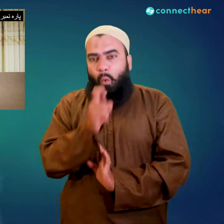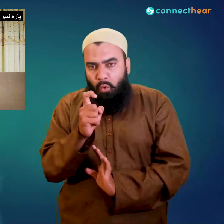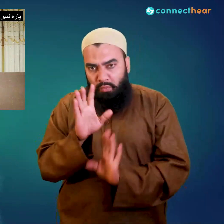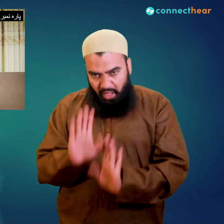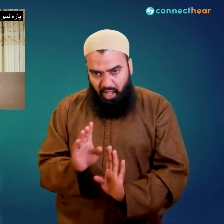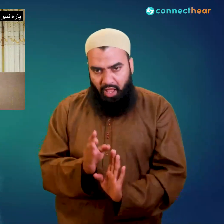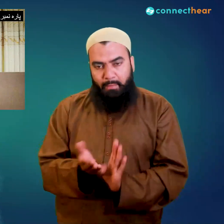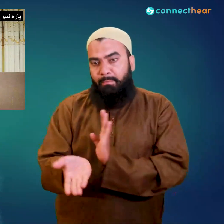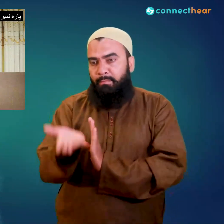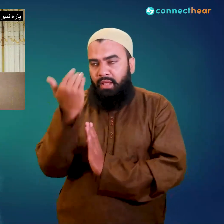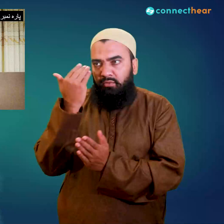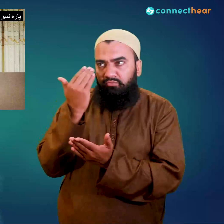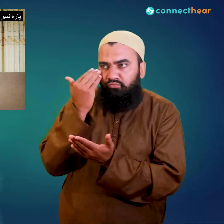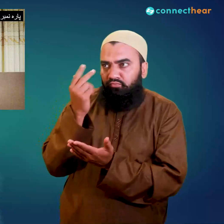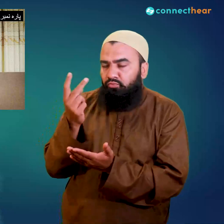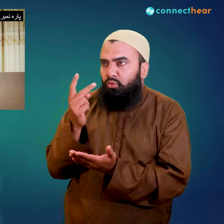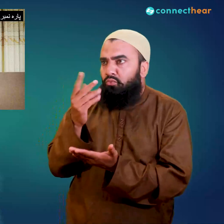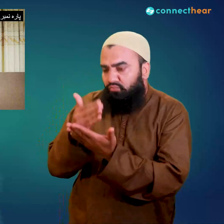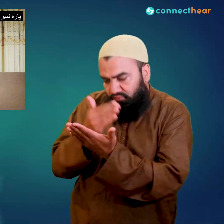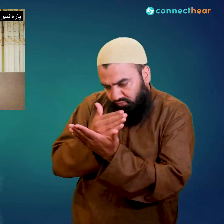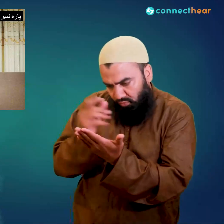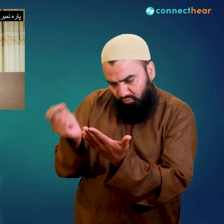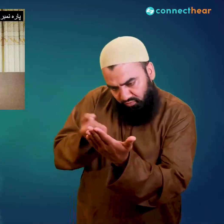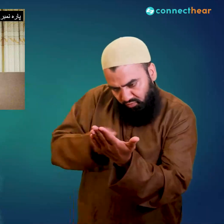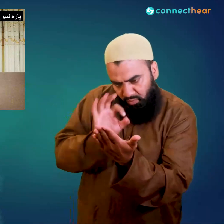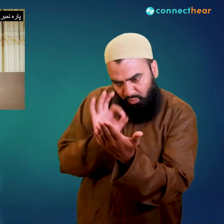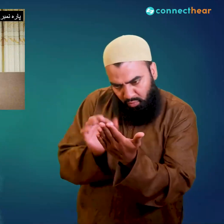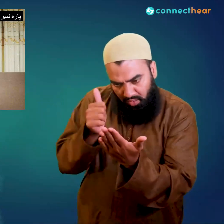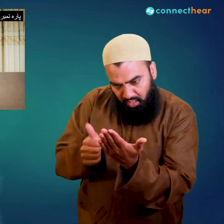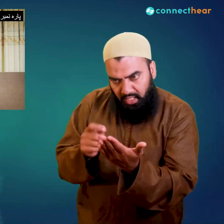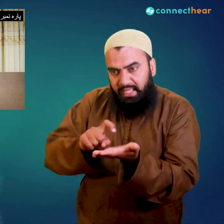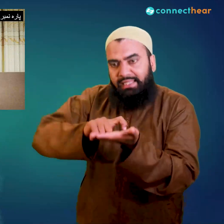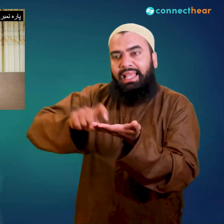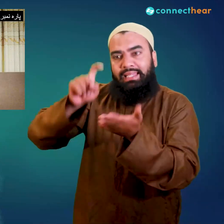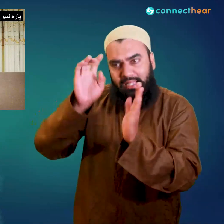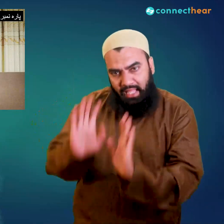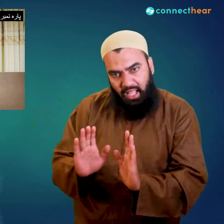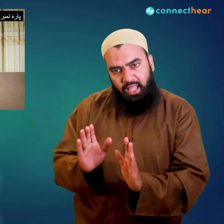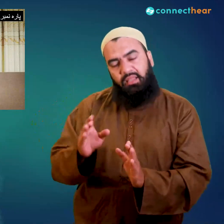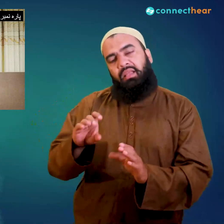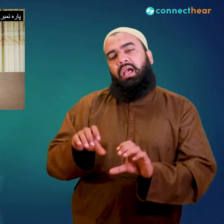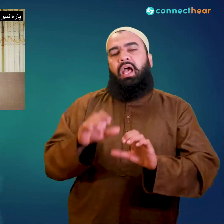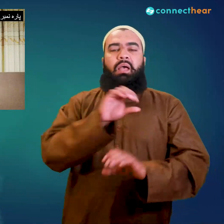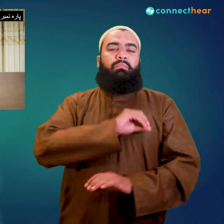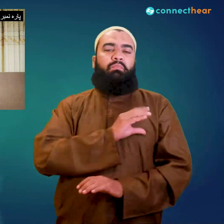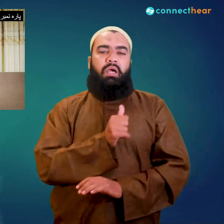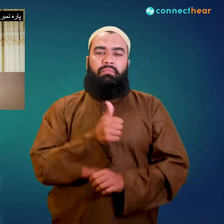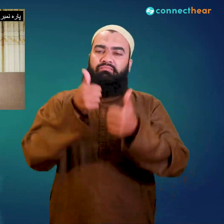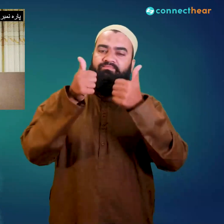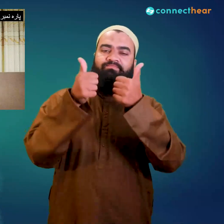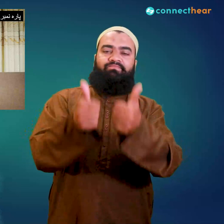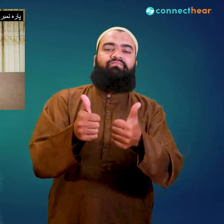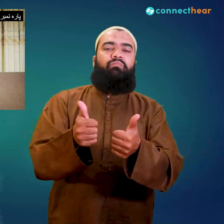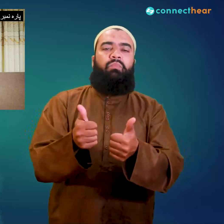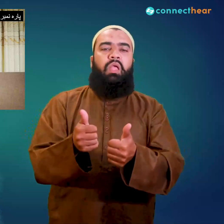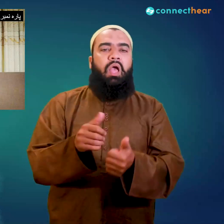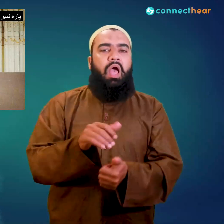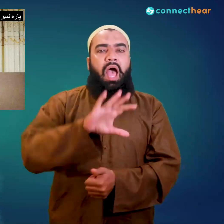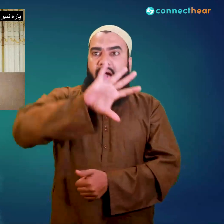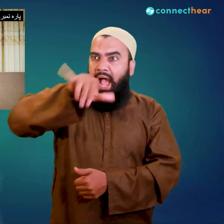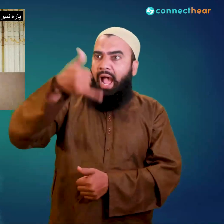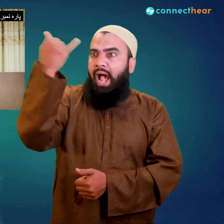کسی کا حق نہ مارا جا رہا ہو اور کسی حرام کو حلال نہ کیا جا رہا ہو اور